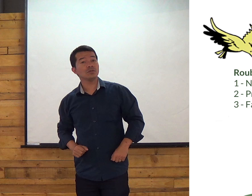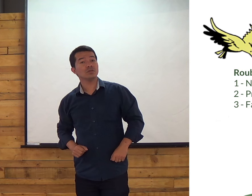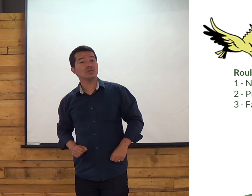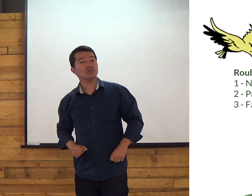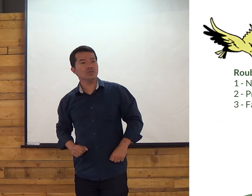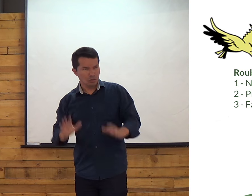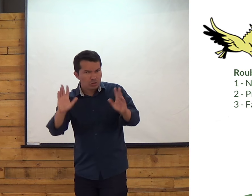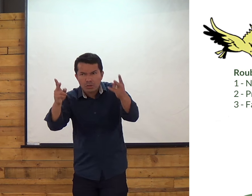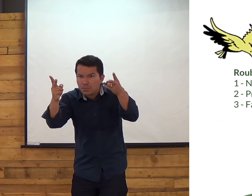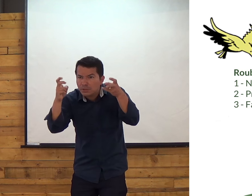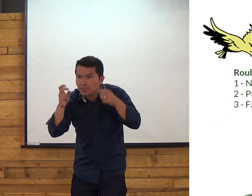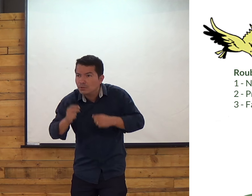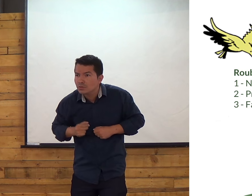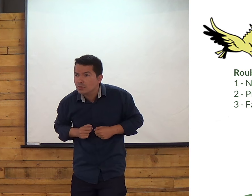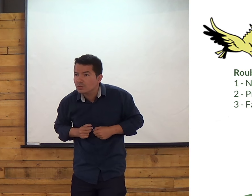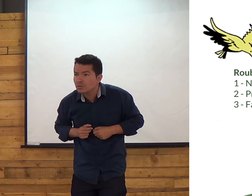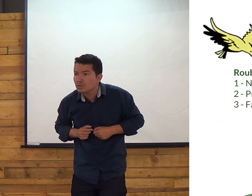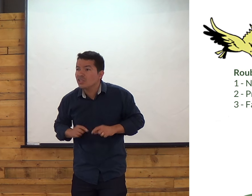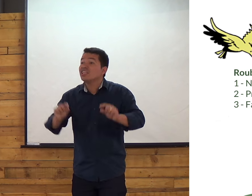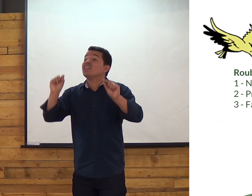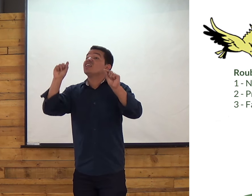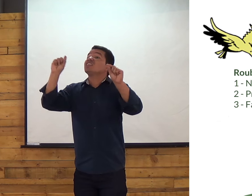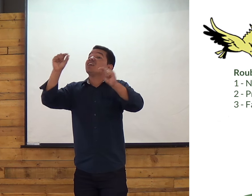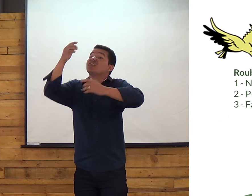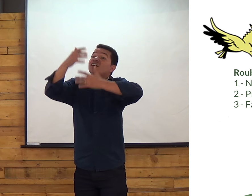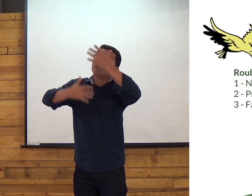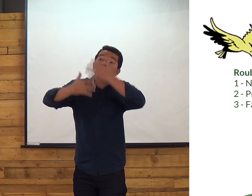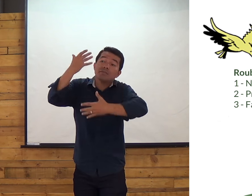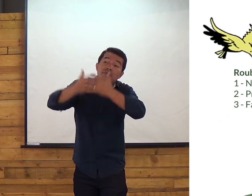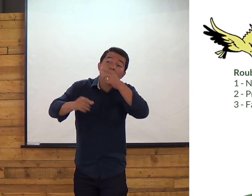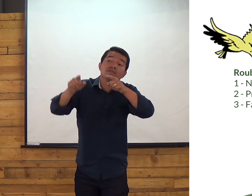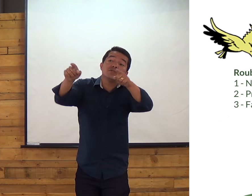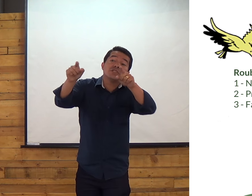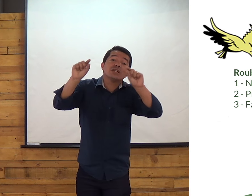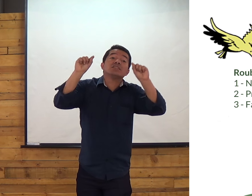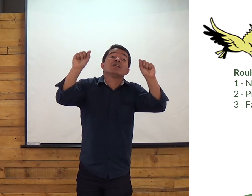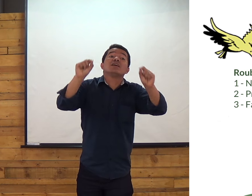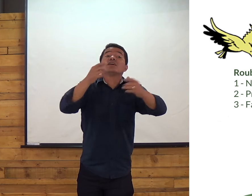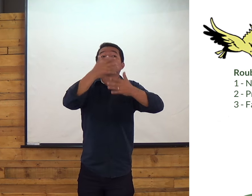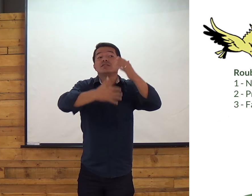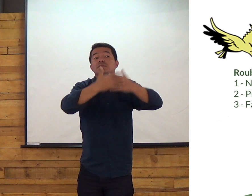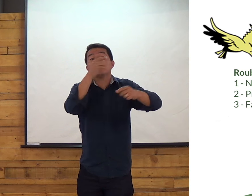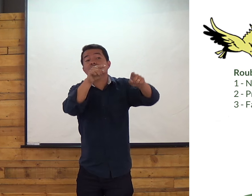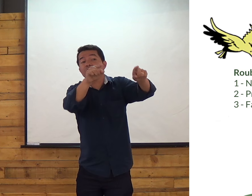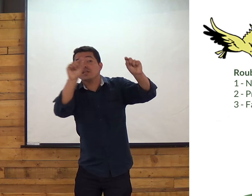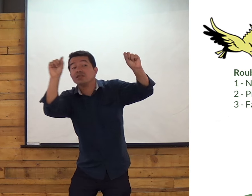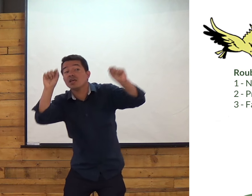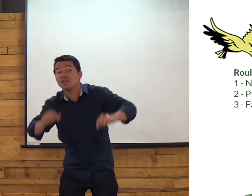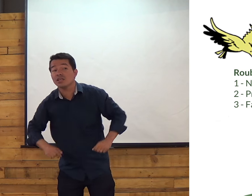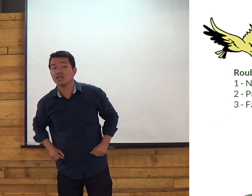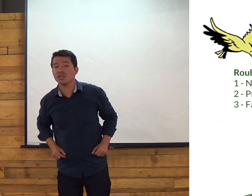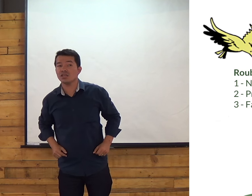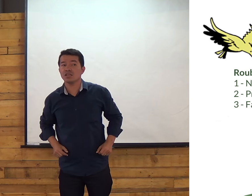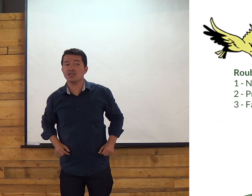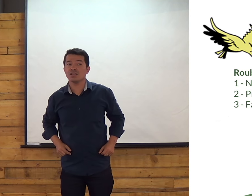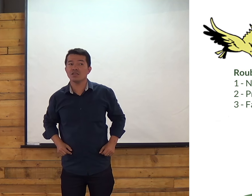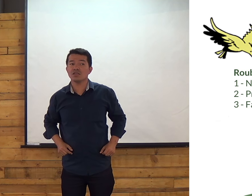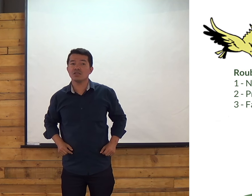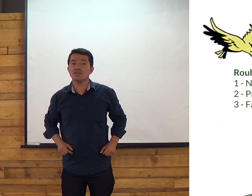Deus. Já percebeu isso? Quem tem te atrapalhado? Quem tem te